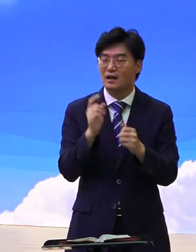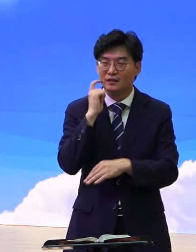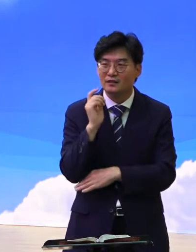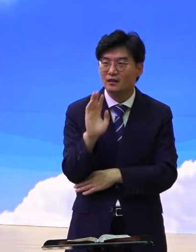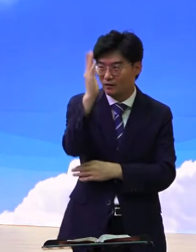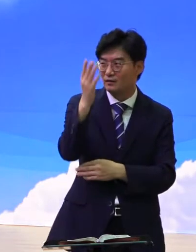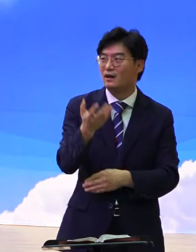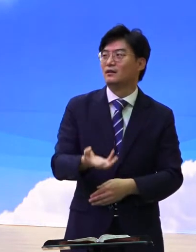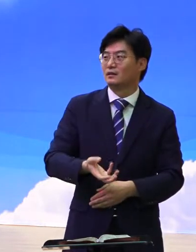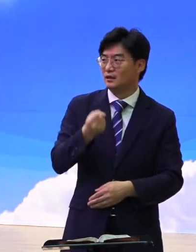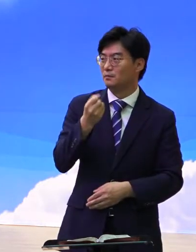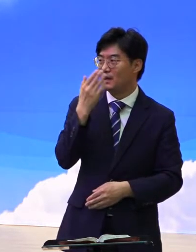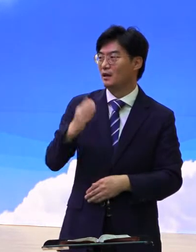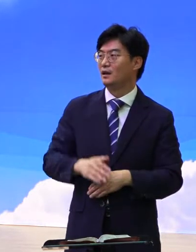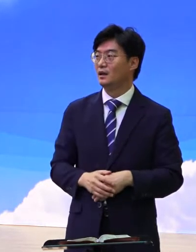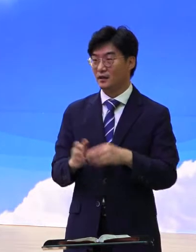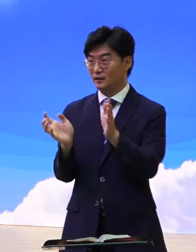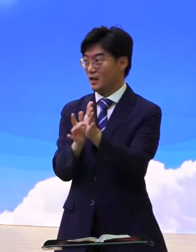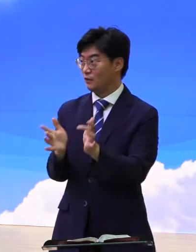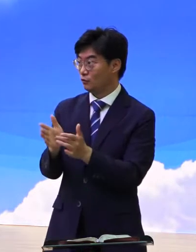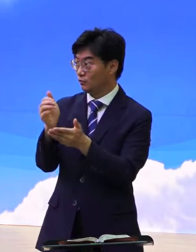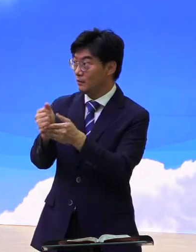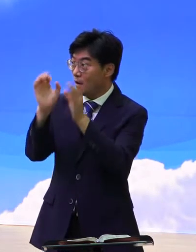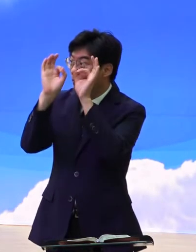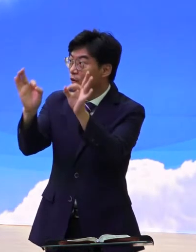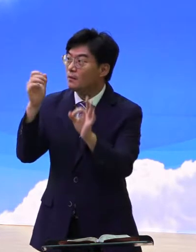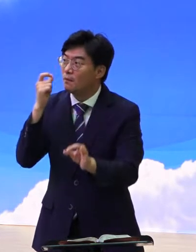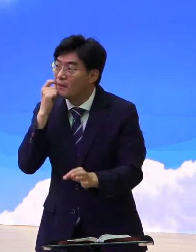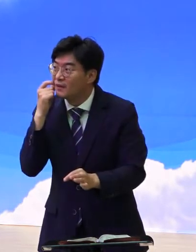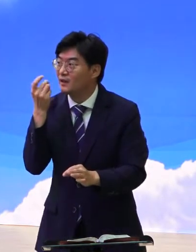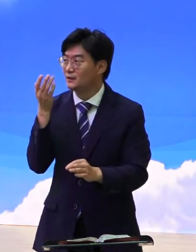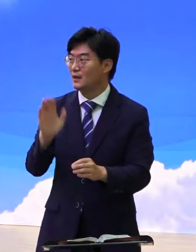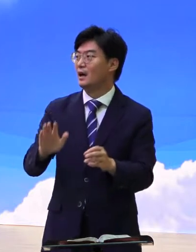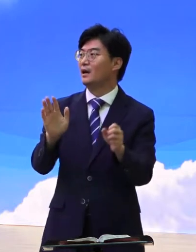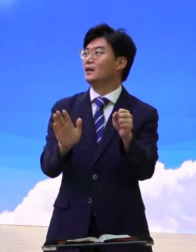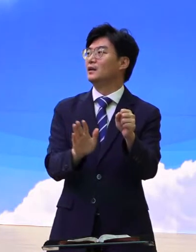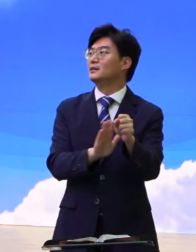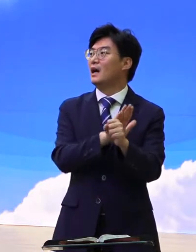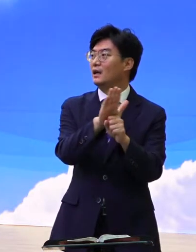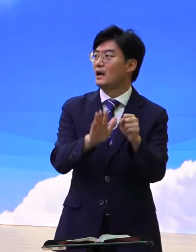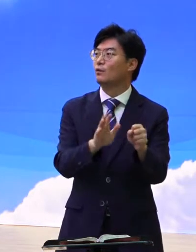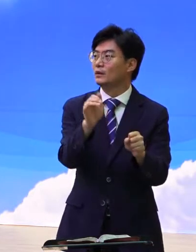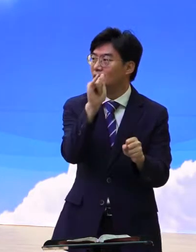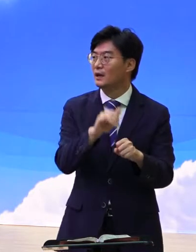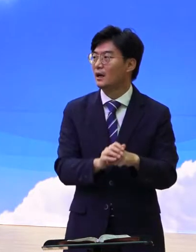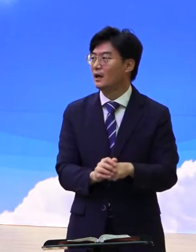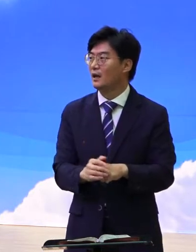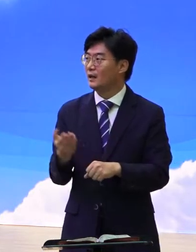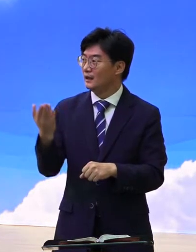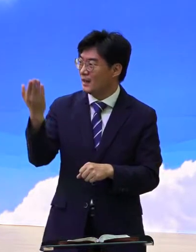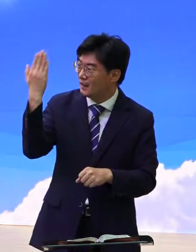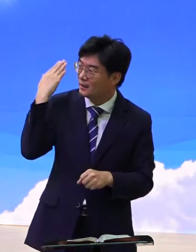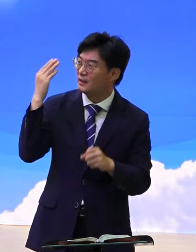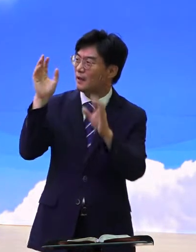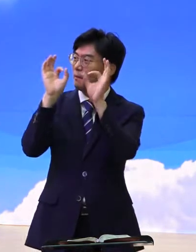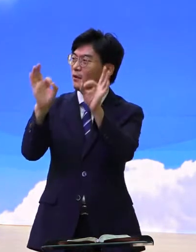예수를 너희가 보지 못하였으나 사랑하는도다. 이제도 보지 못하나 믿고 말할 수